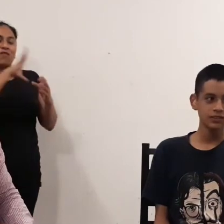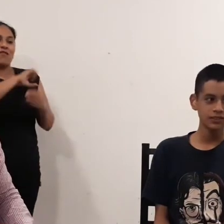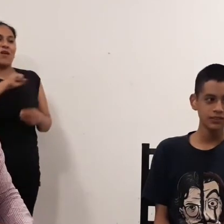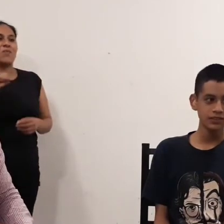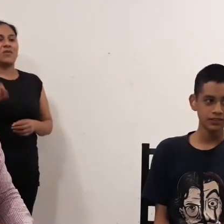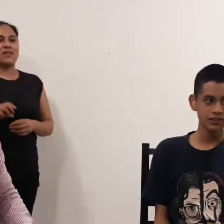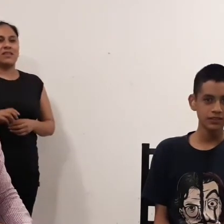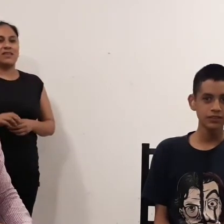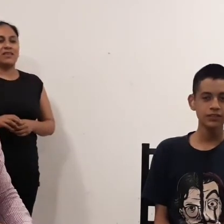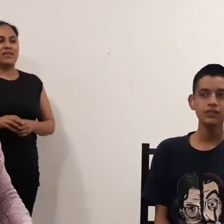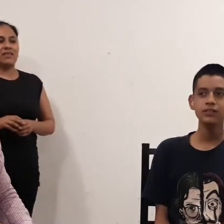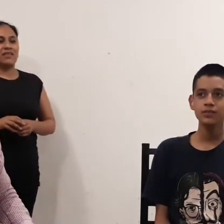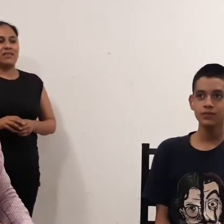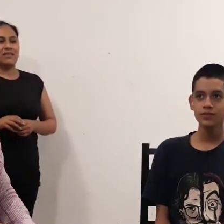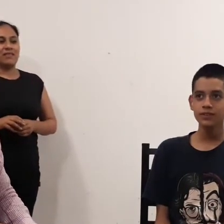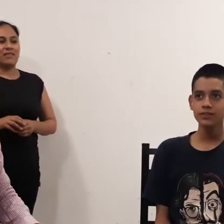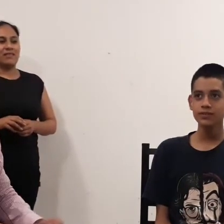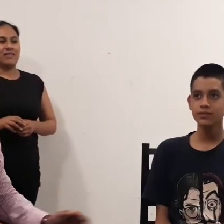favorita?